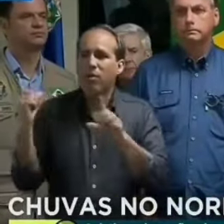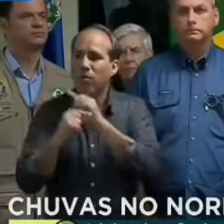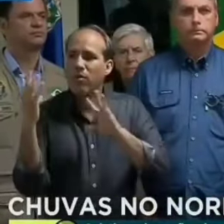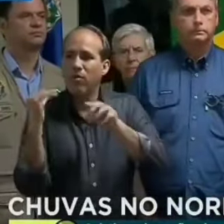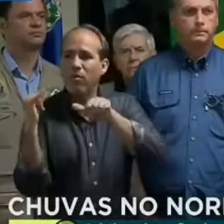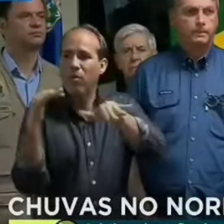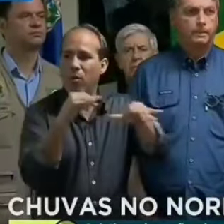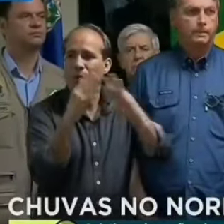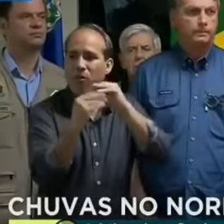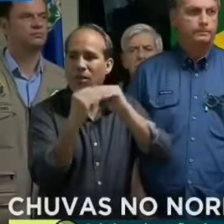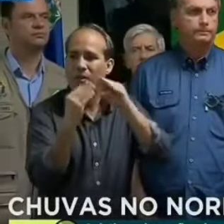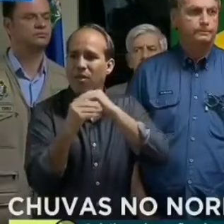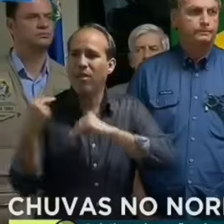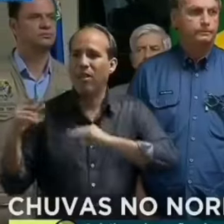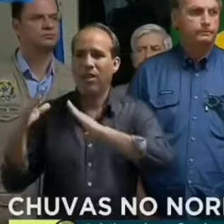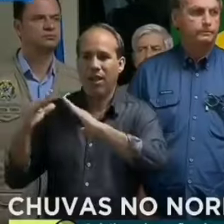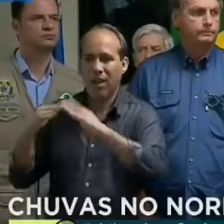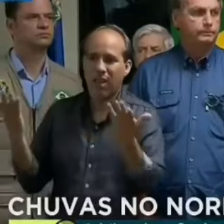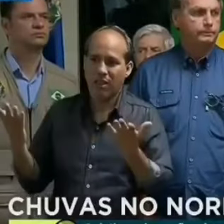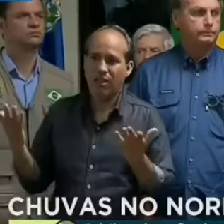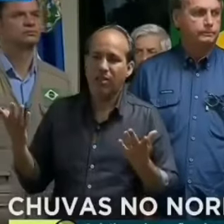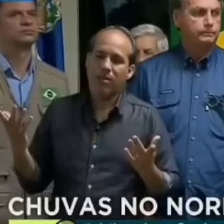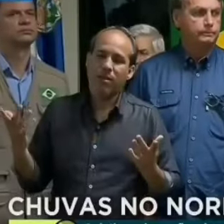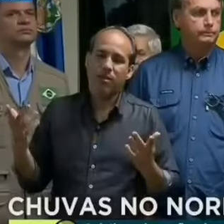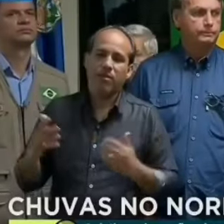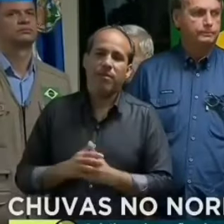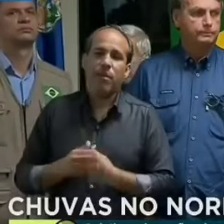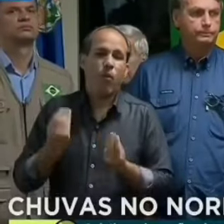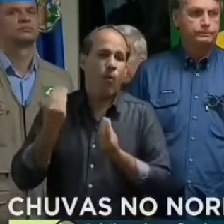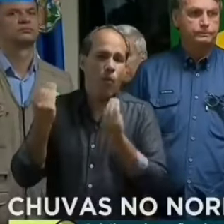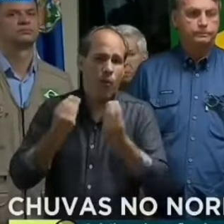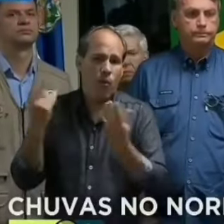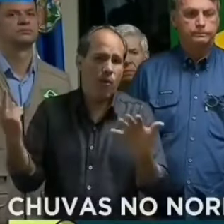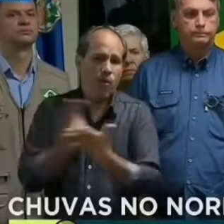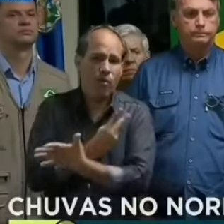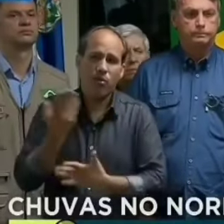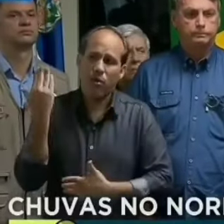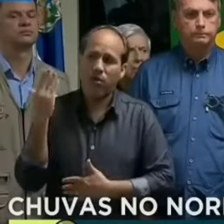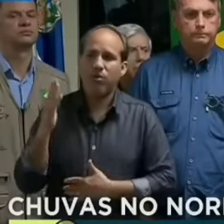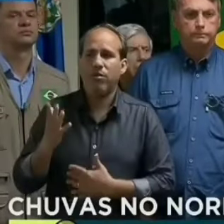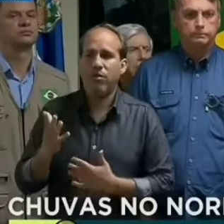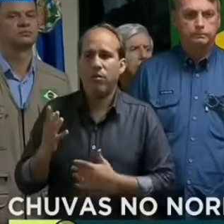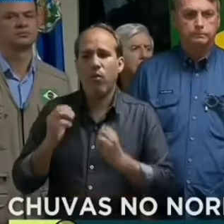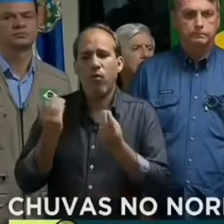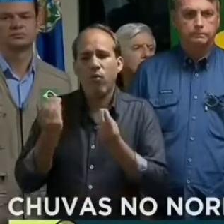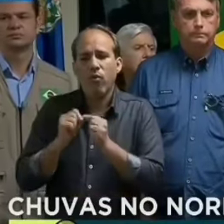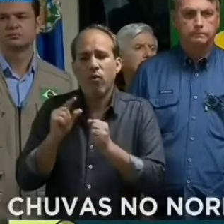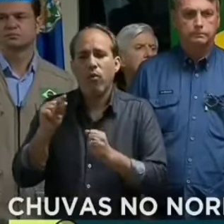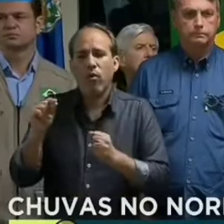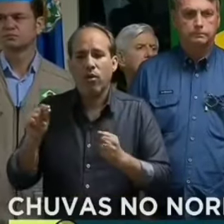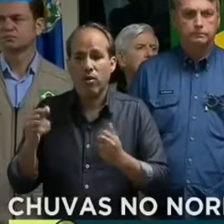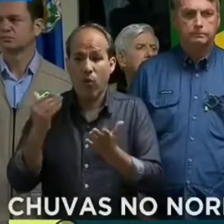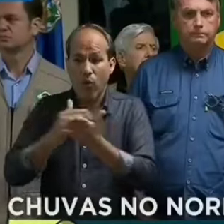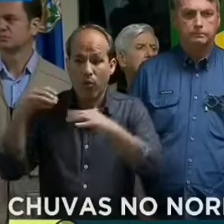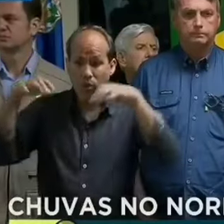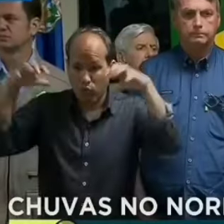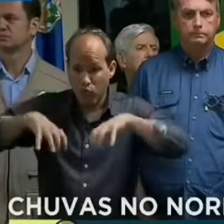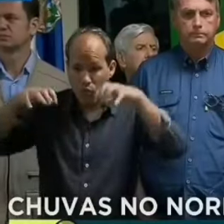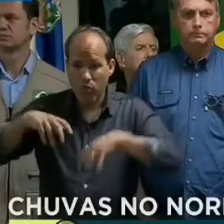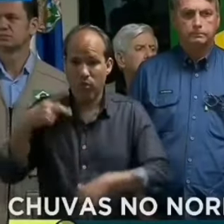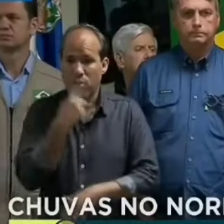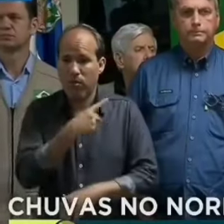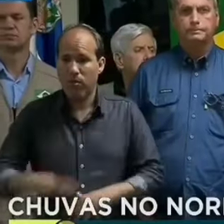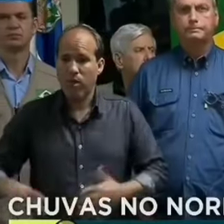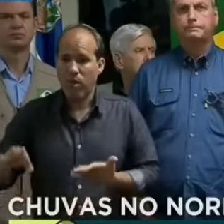casas. Então, dito isso, o que a gente pode fazer com o que já aconteceu? O presidente, logo que as chuvas começaram, assinou duas